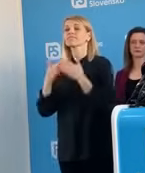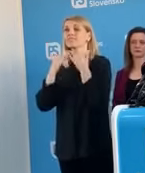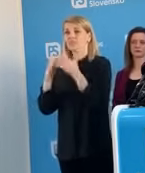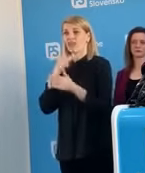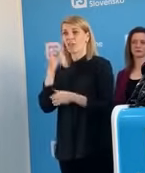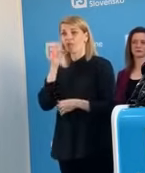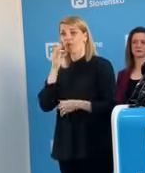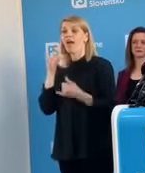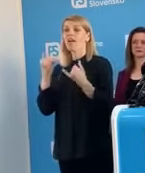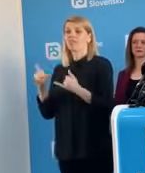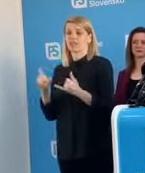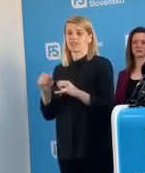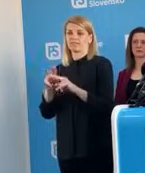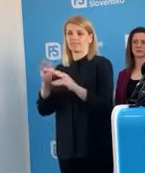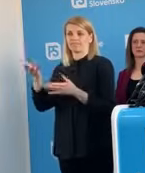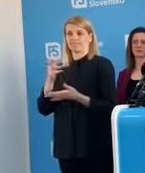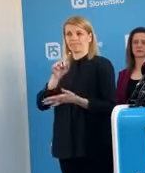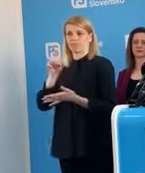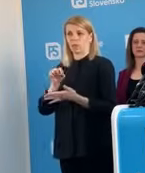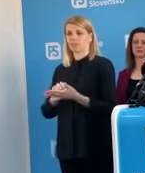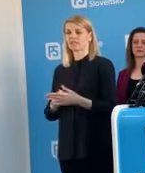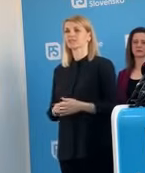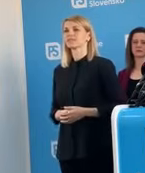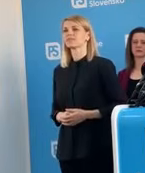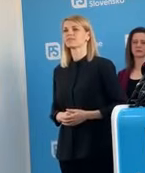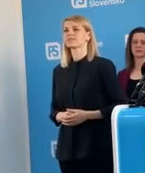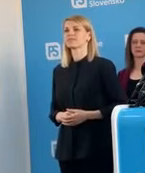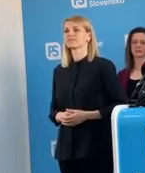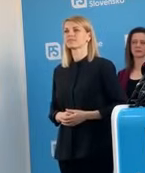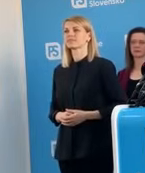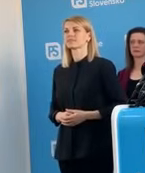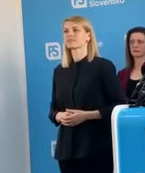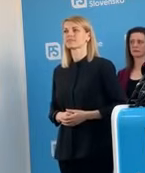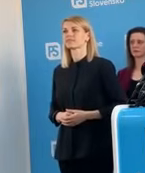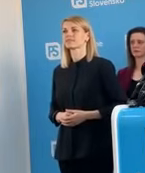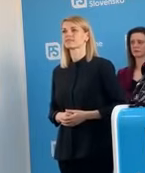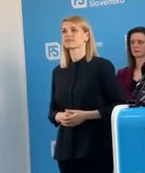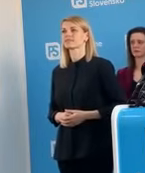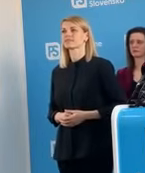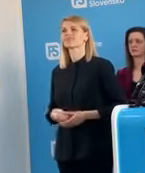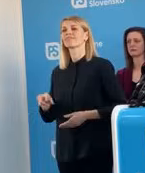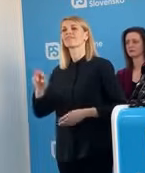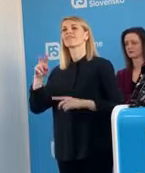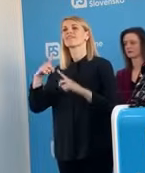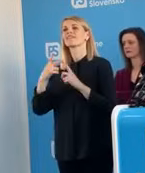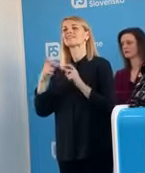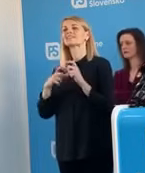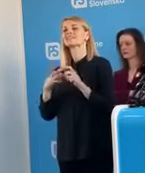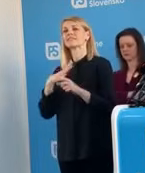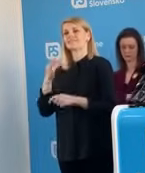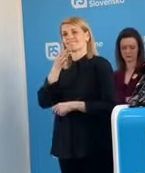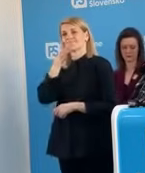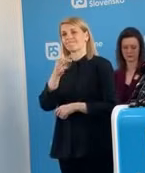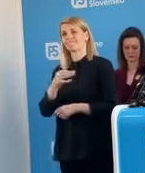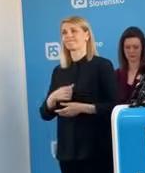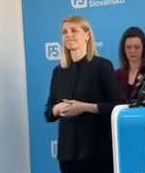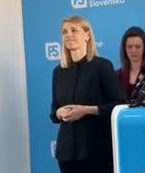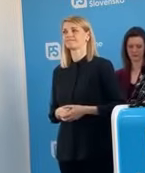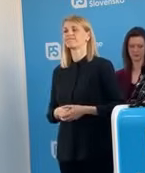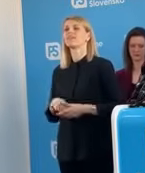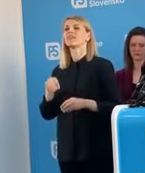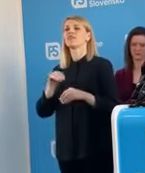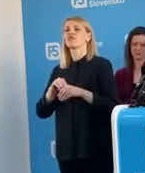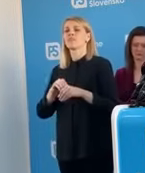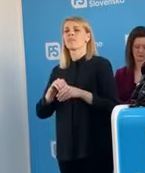Ďakujem veľmi pekne a teraz je priestor na vaše otázky. Dobrý, Ameriak TVS. Ja by som odčlenil ten